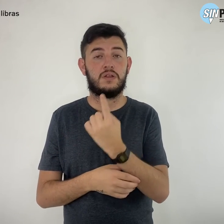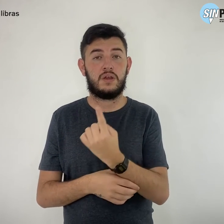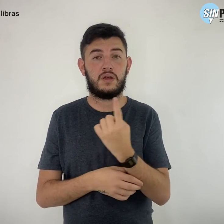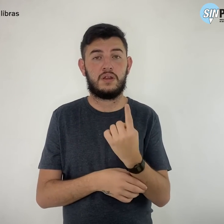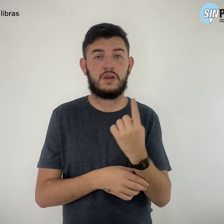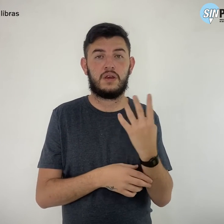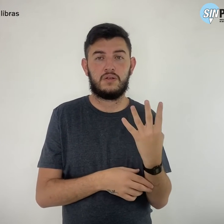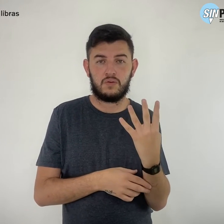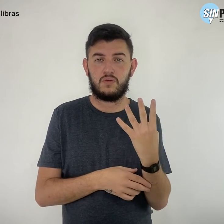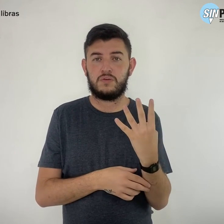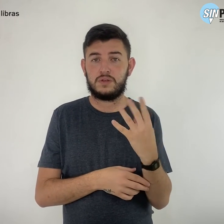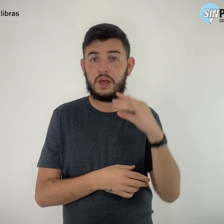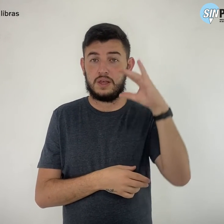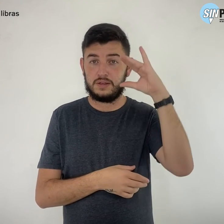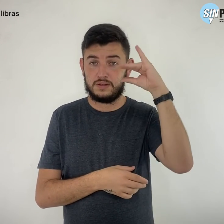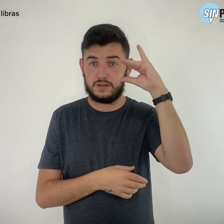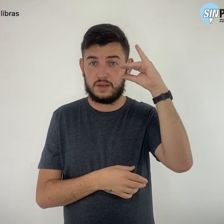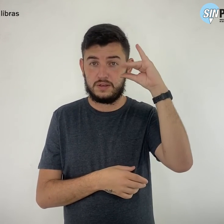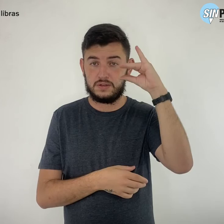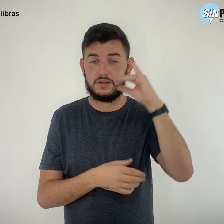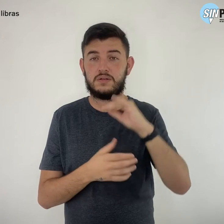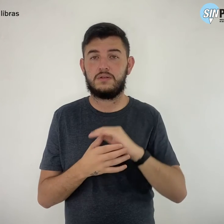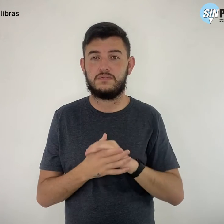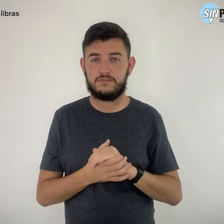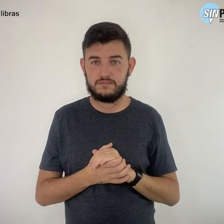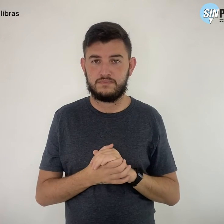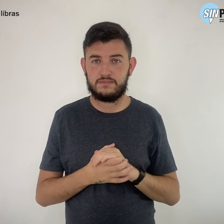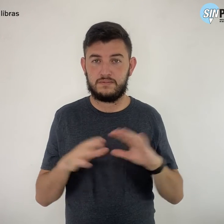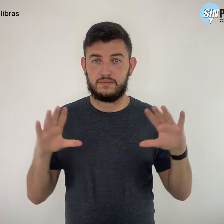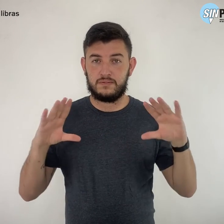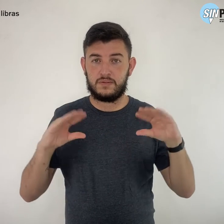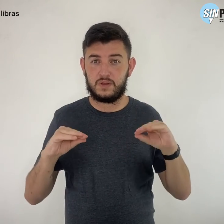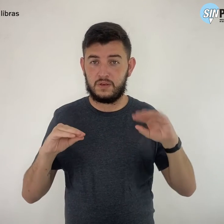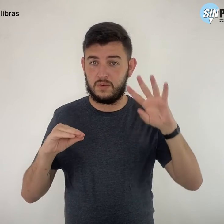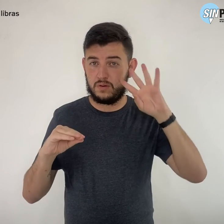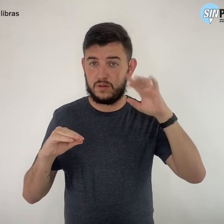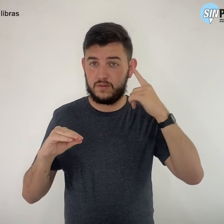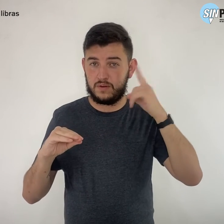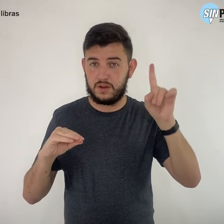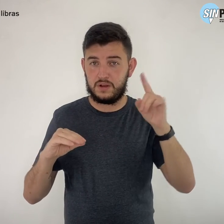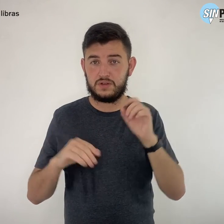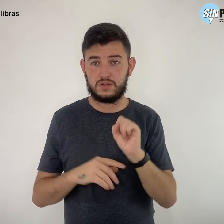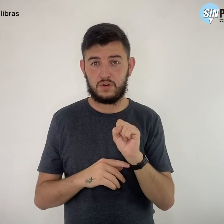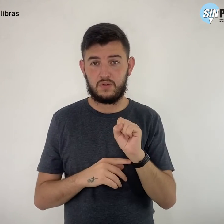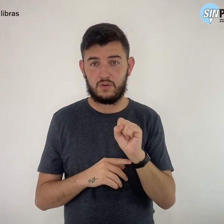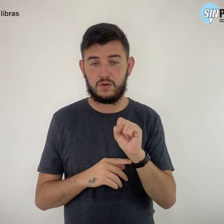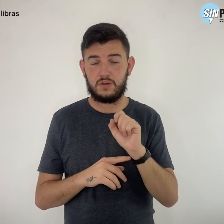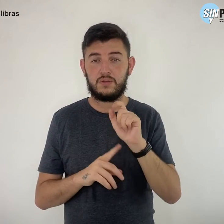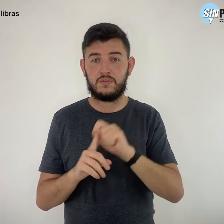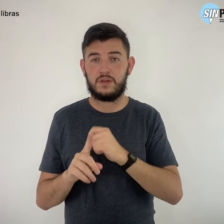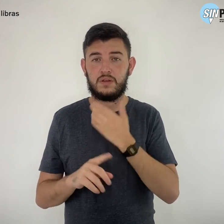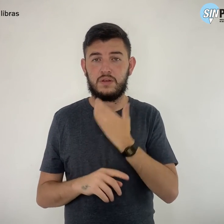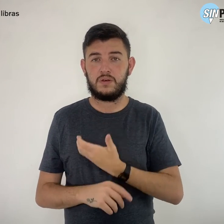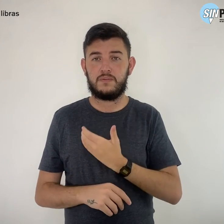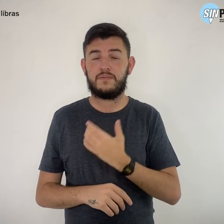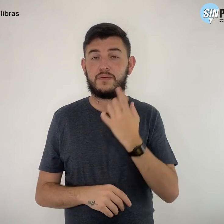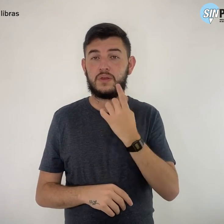114 cientistas. Na noite dessa quarta-feira, 8, o deputado e presidente da Câmara,